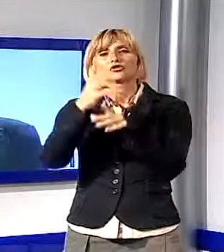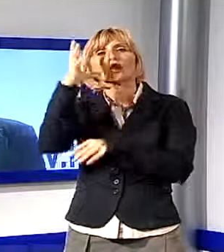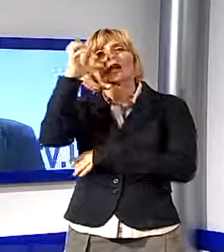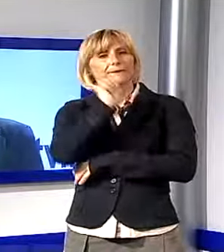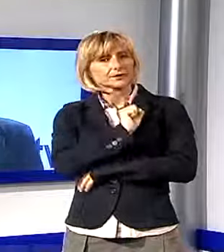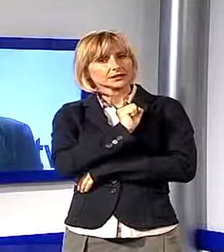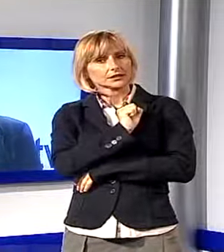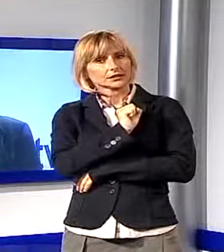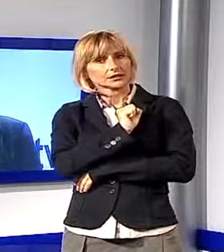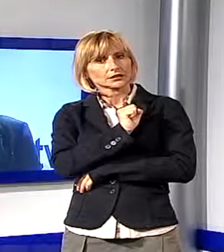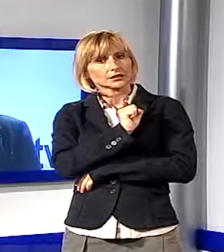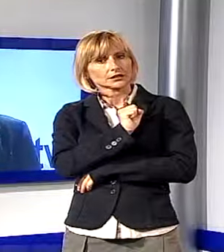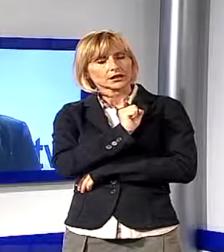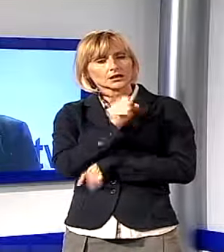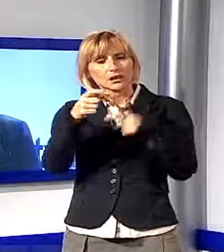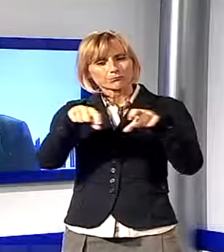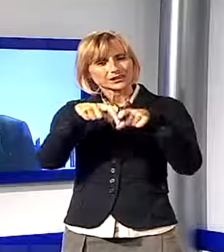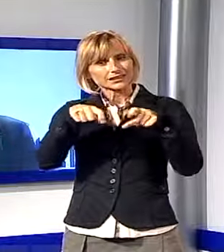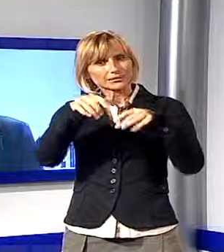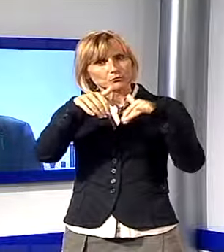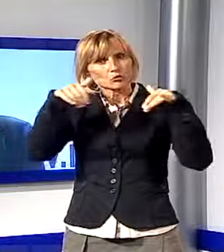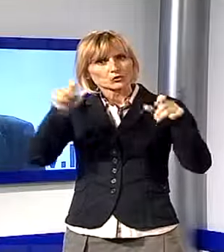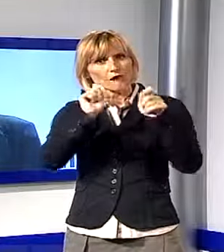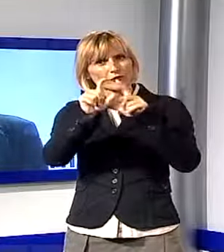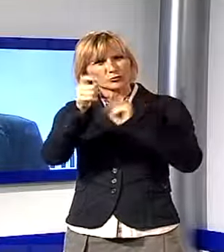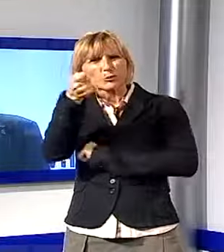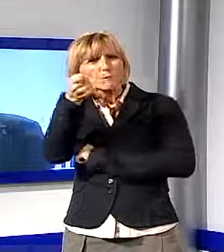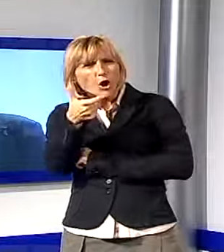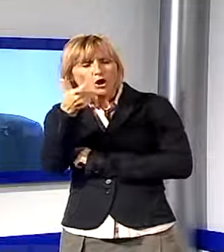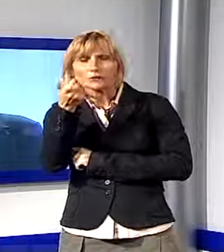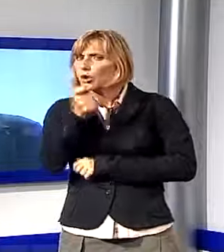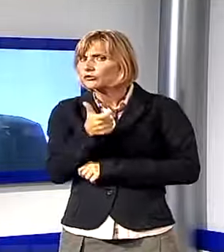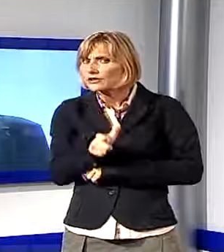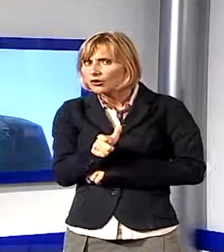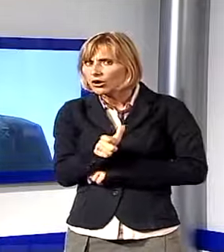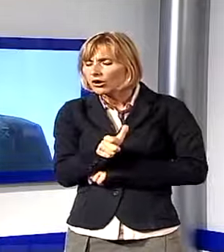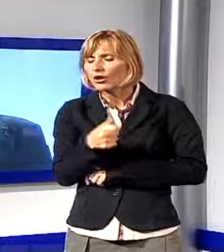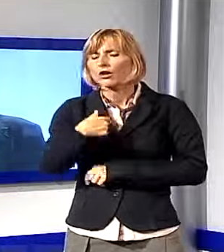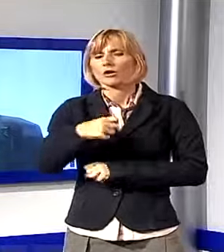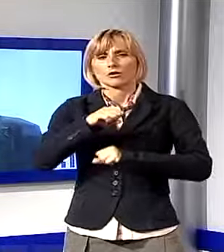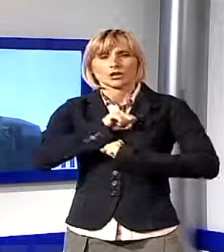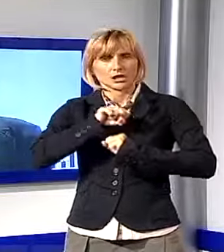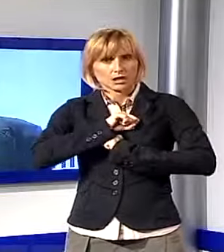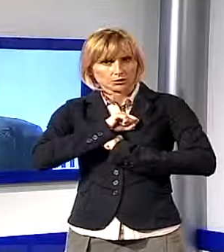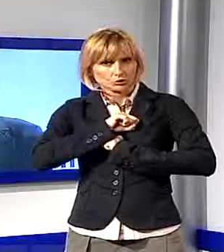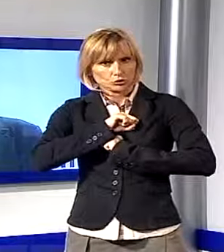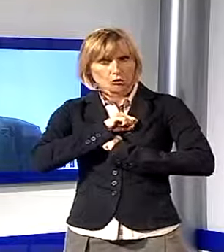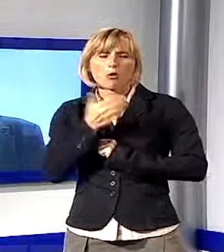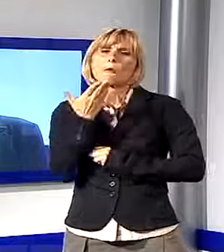cui sono venduti pochi biglietti nei nostri musei. E questa ragione io credo sia addebitabile alla mancanza totale